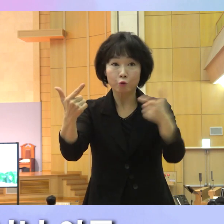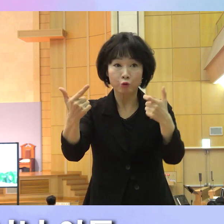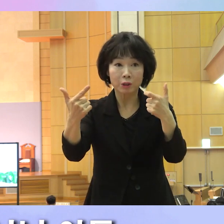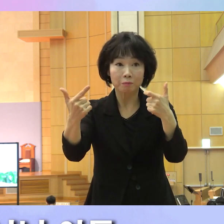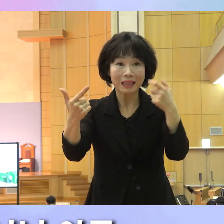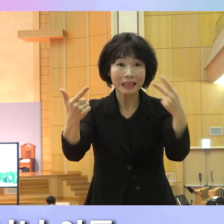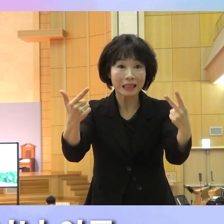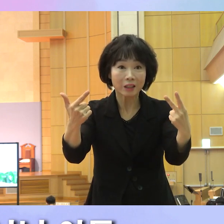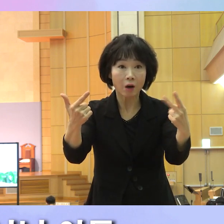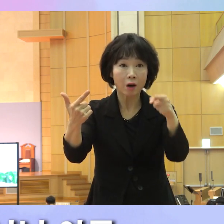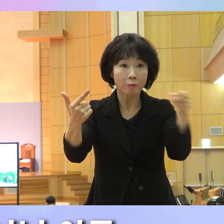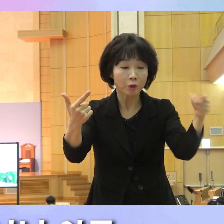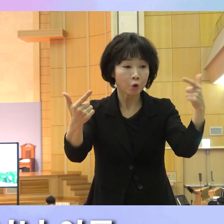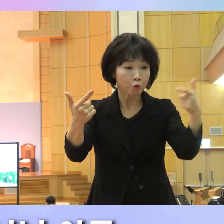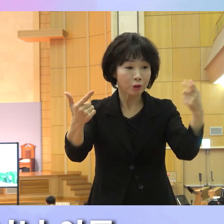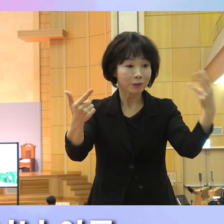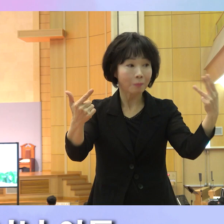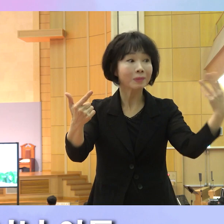62절부터